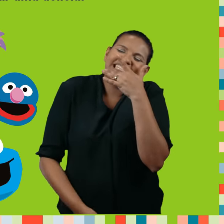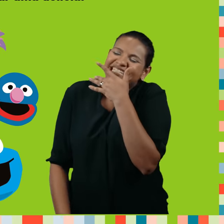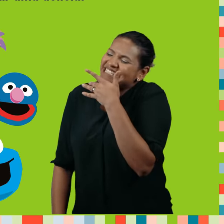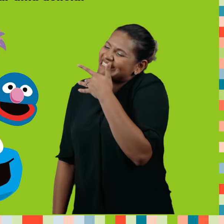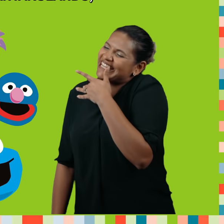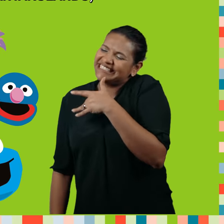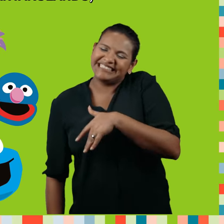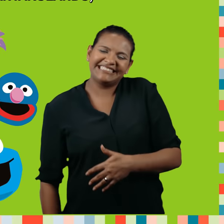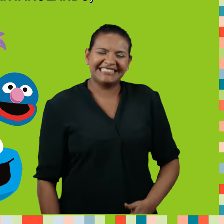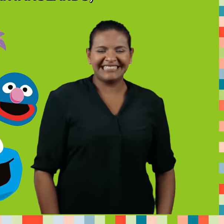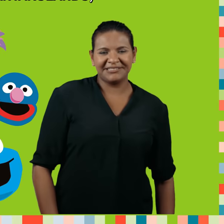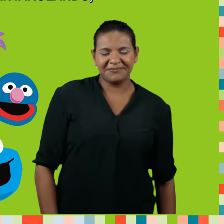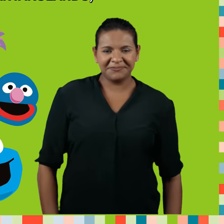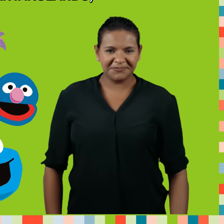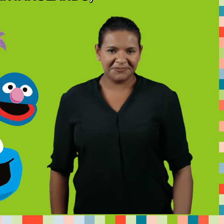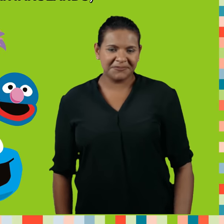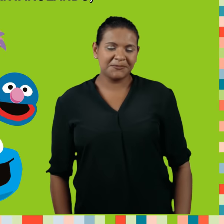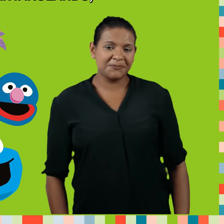delícia!